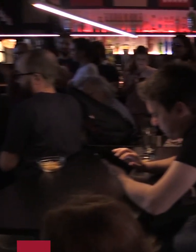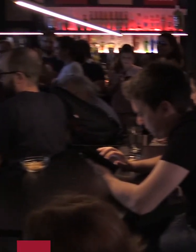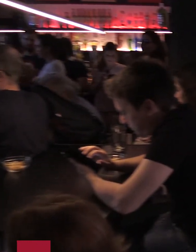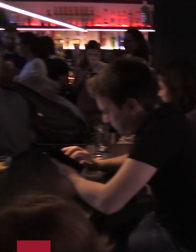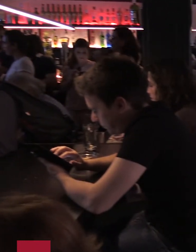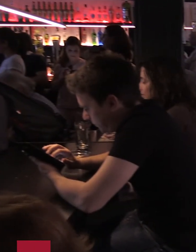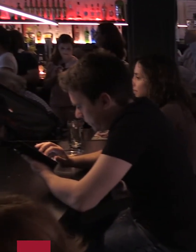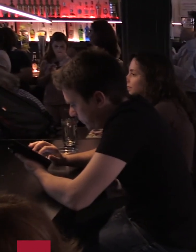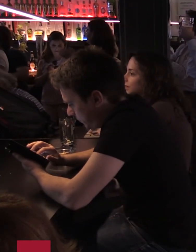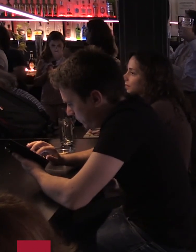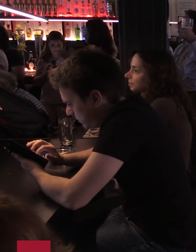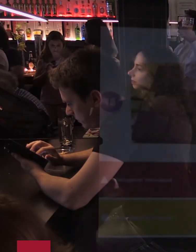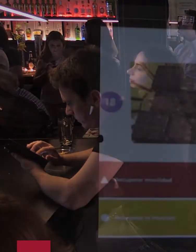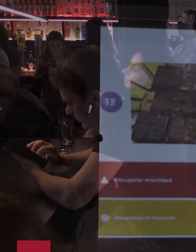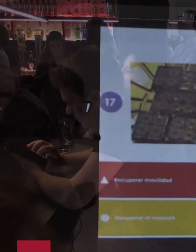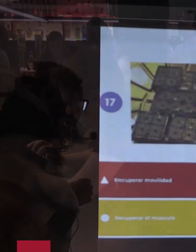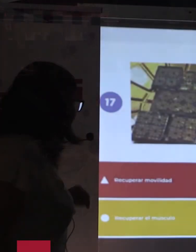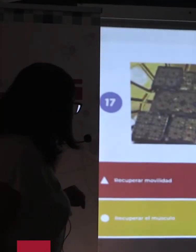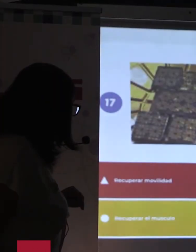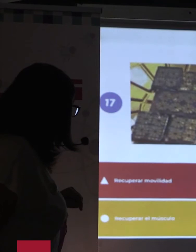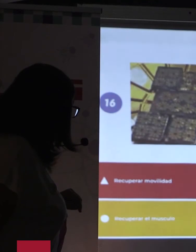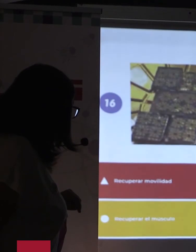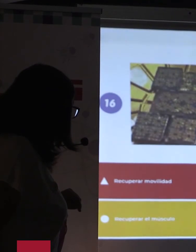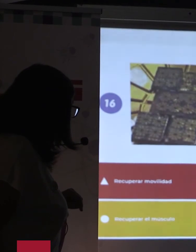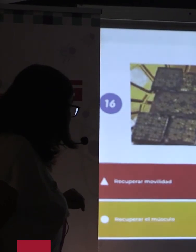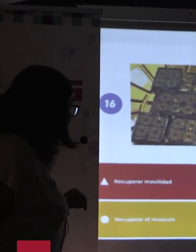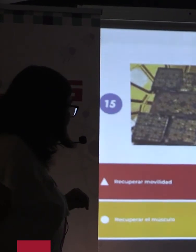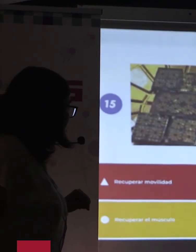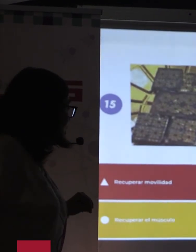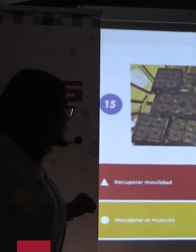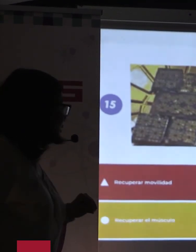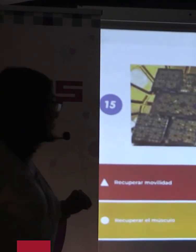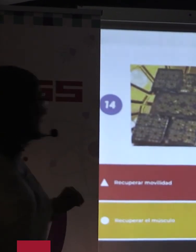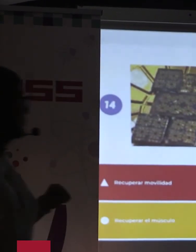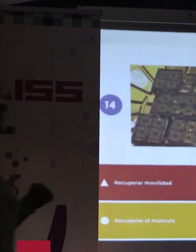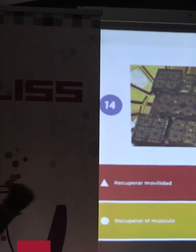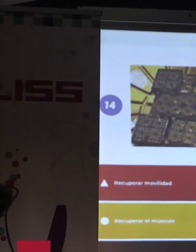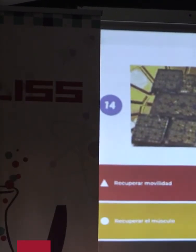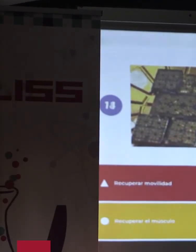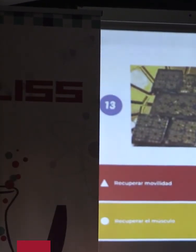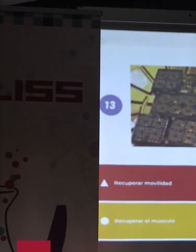En general, el nervio, recuperar el músculo o recuperar...